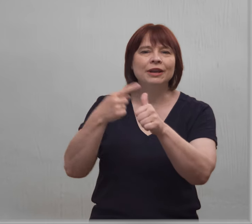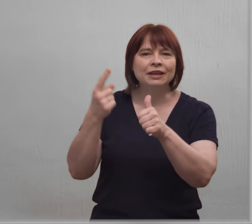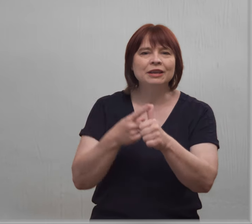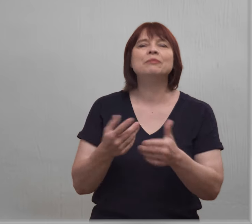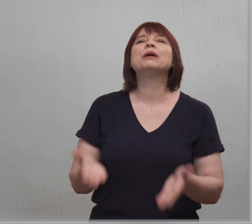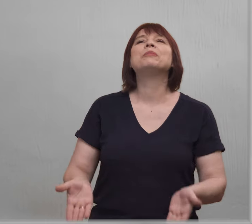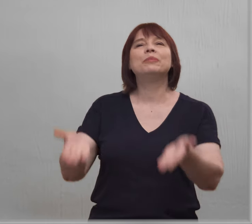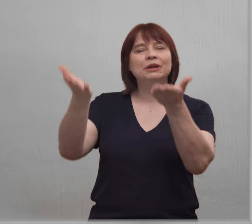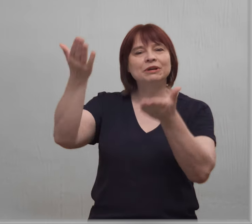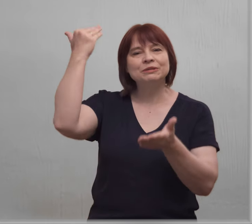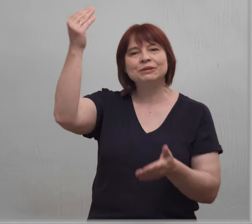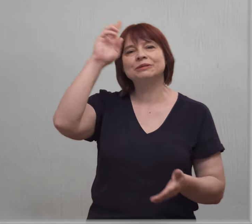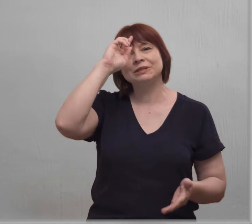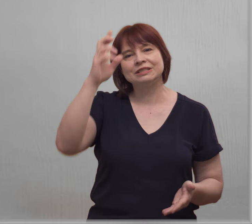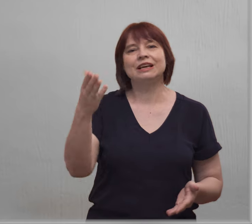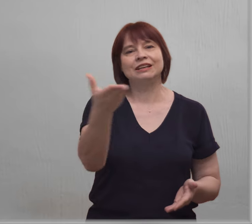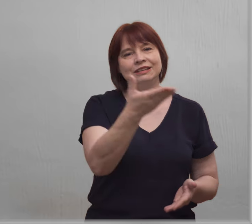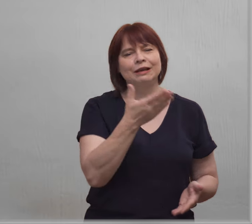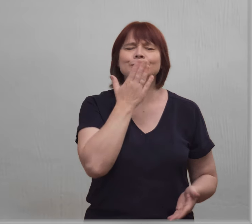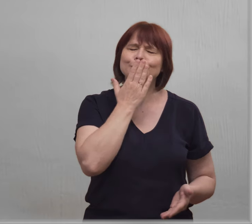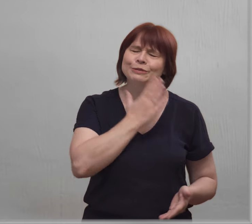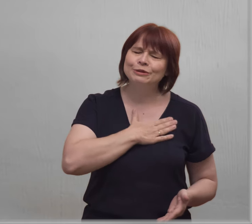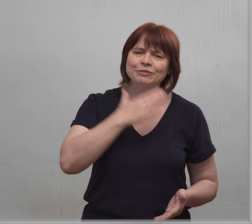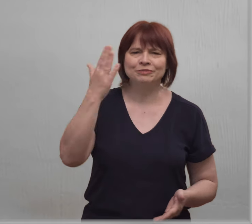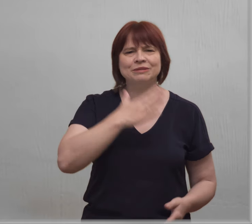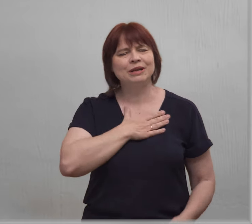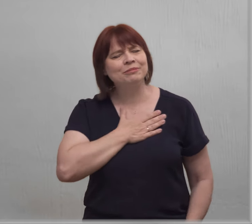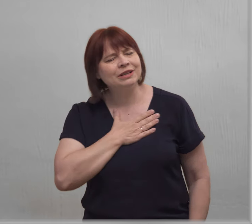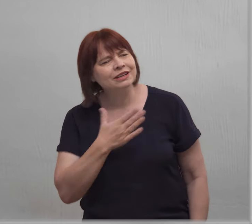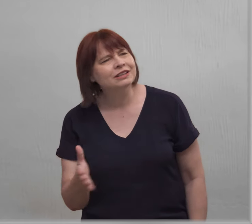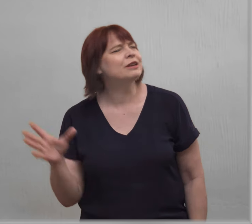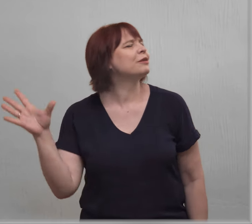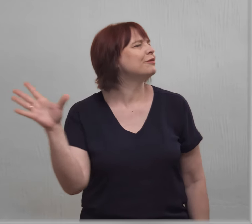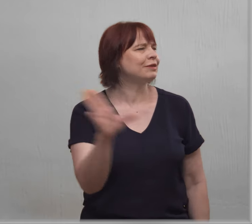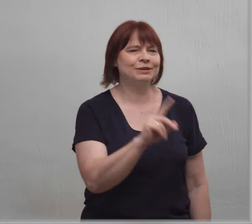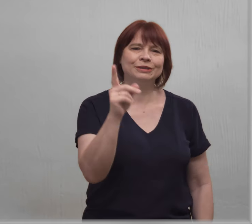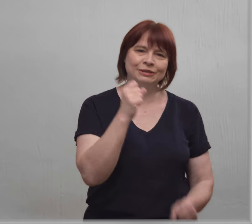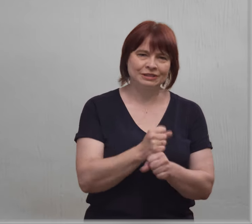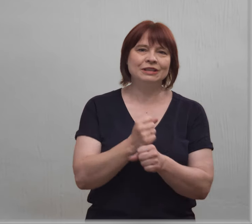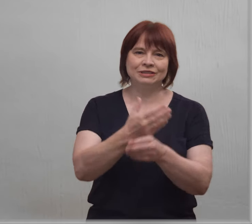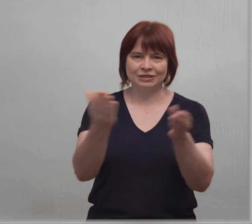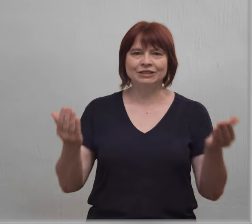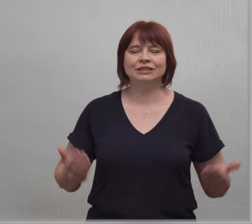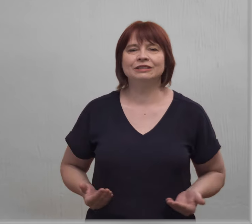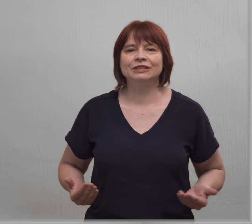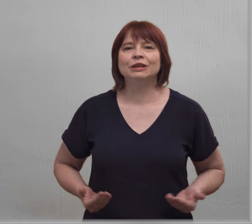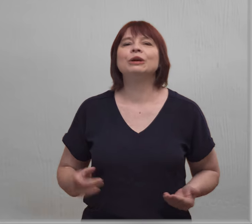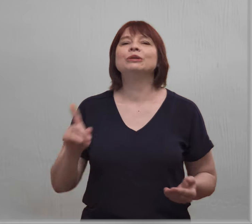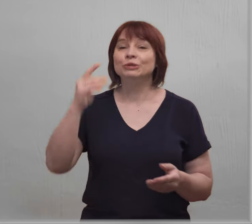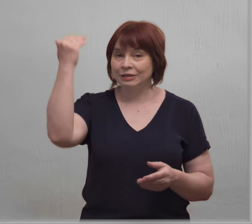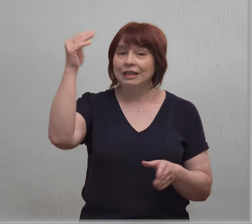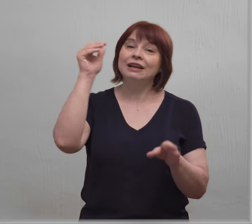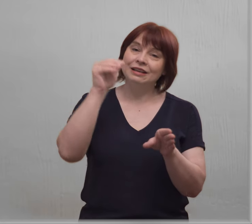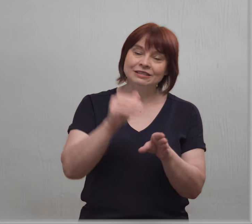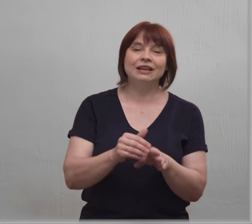наш. Аллилуйя. Любим Тебя и благодарим Тебя за все, что Ты делаешь в наших жизнях, за то, что Ты